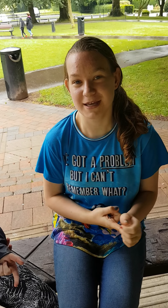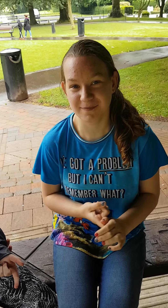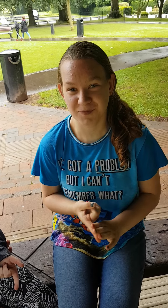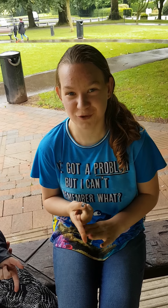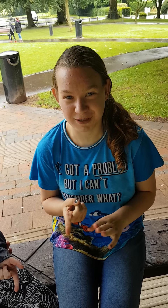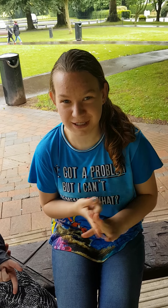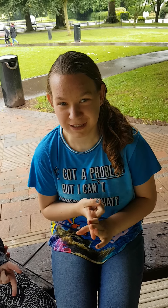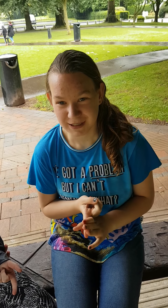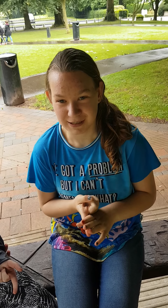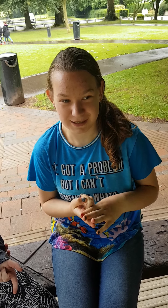Drugi,